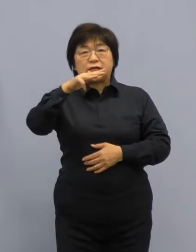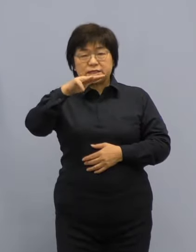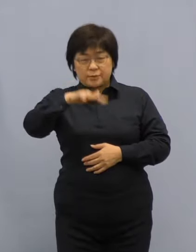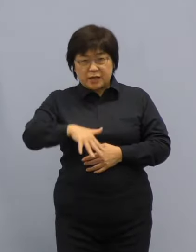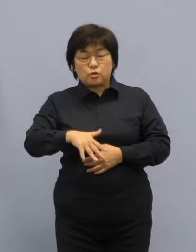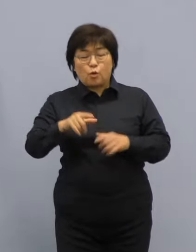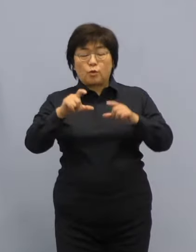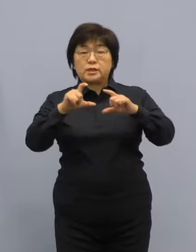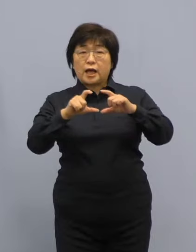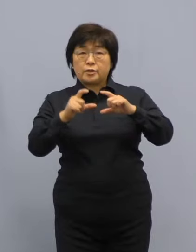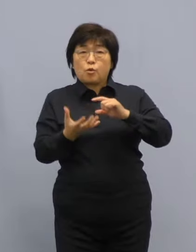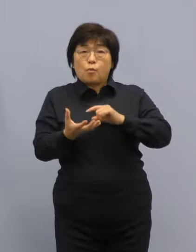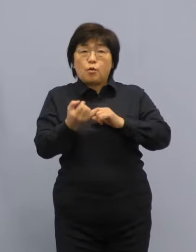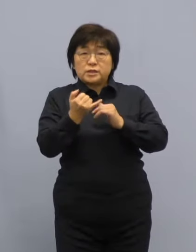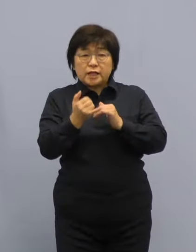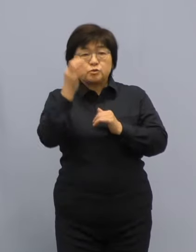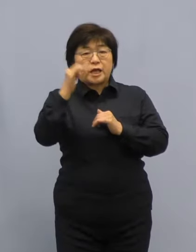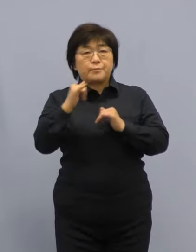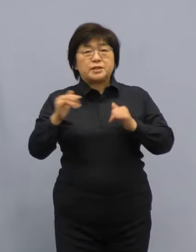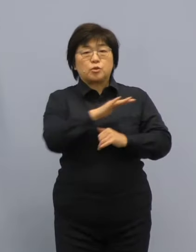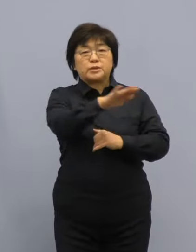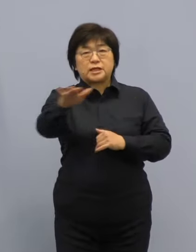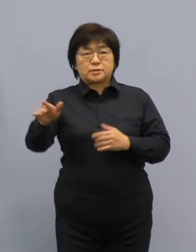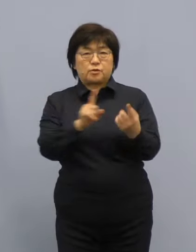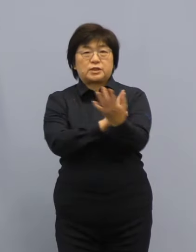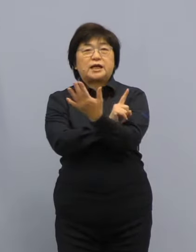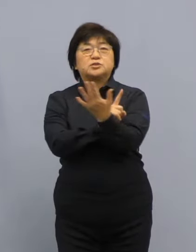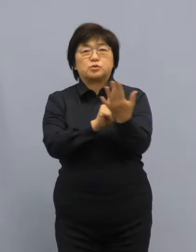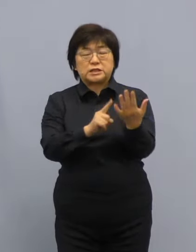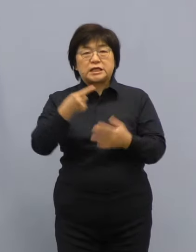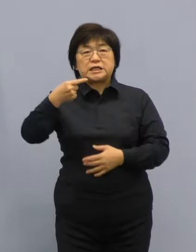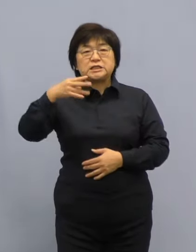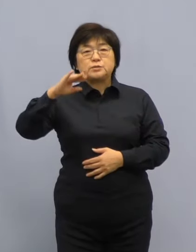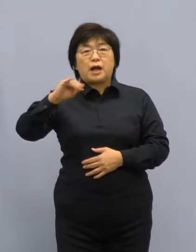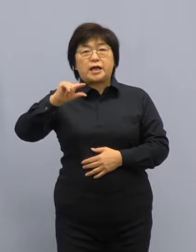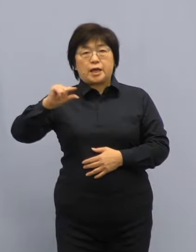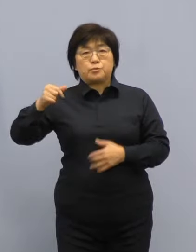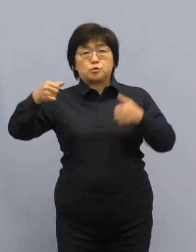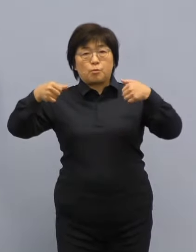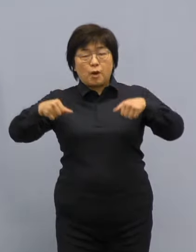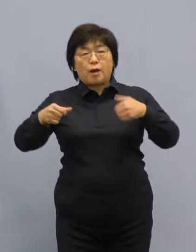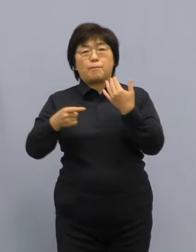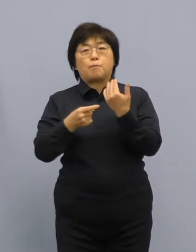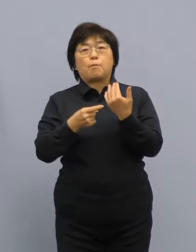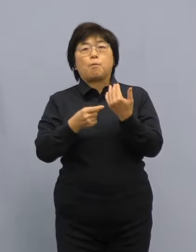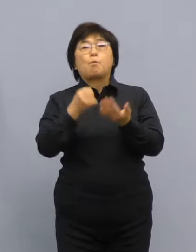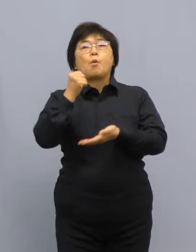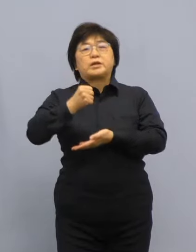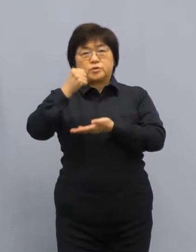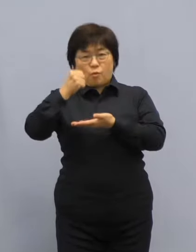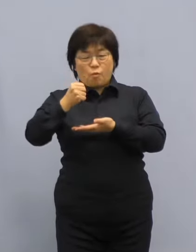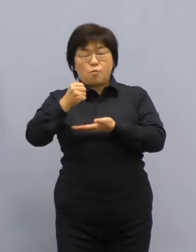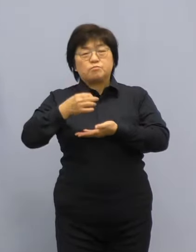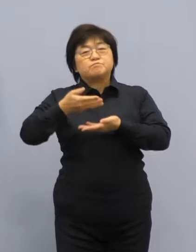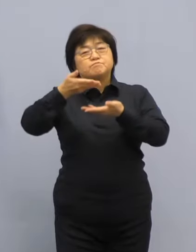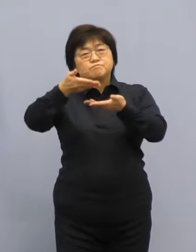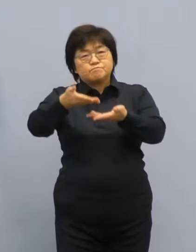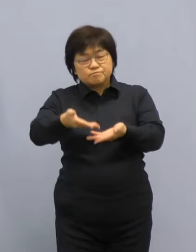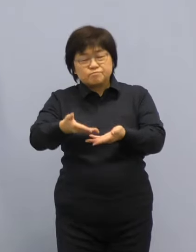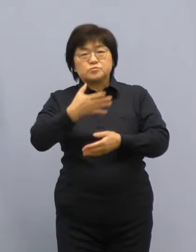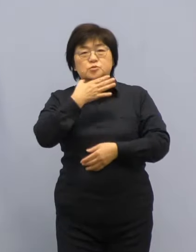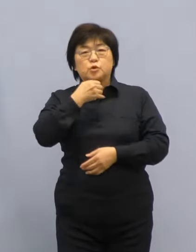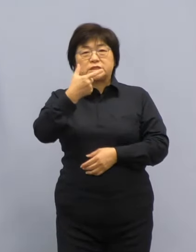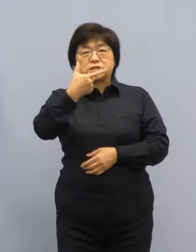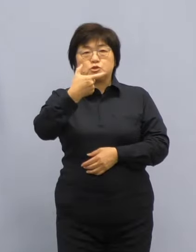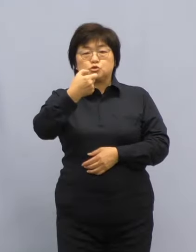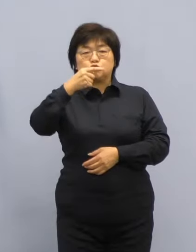つ県民の皆様を対象にしまして、1万円分のデジタルポイントを付与するアンダー18、